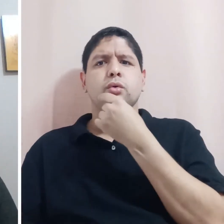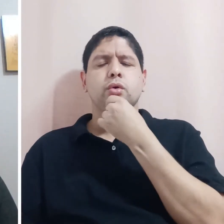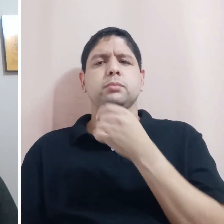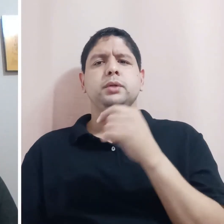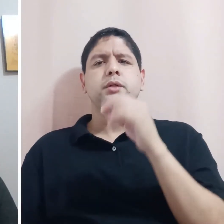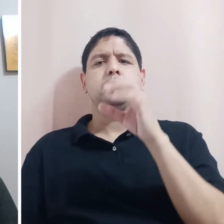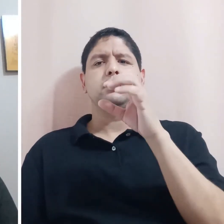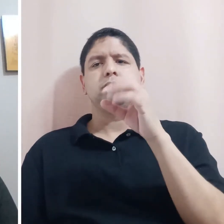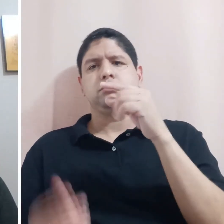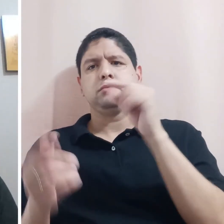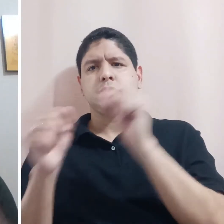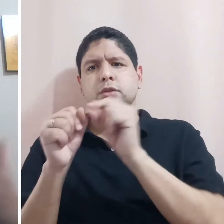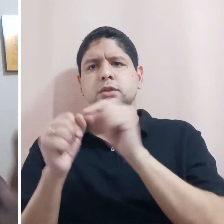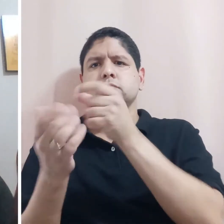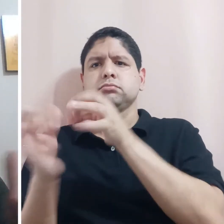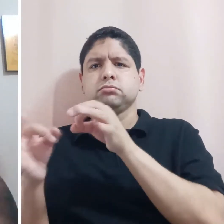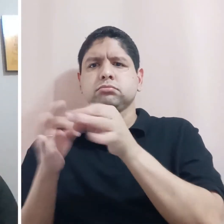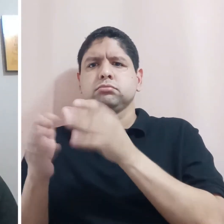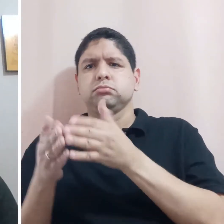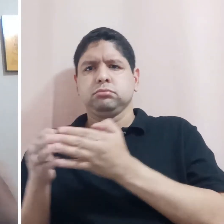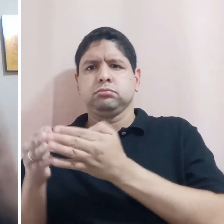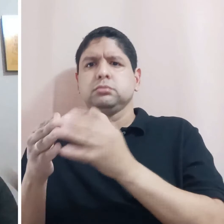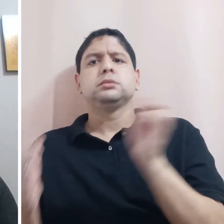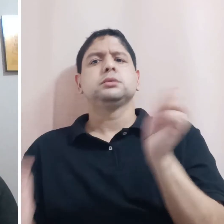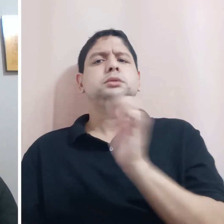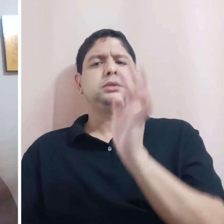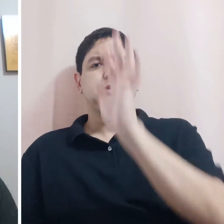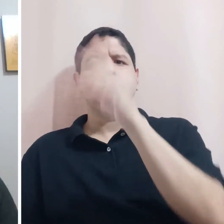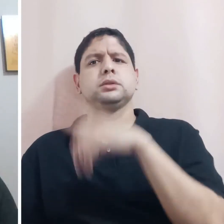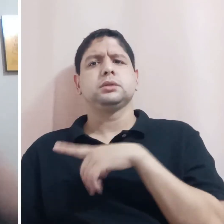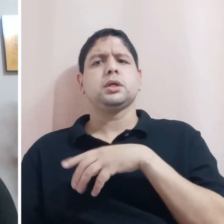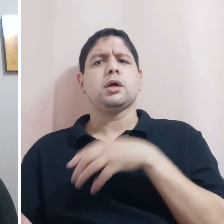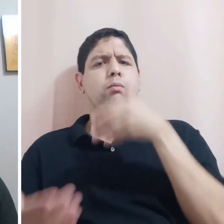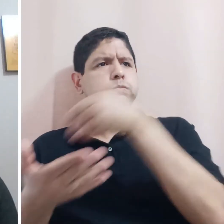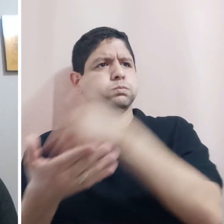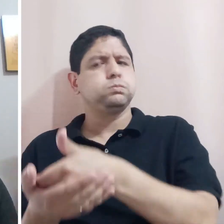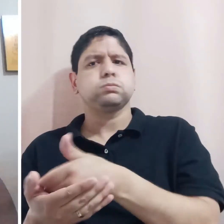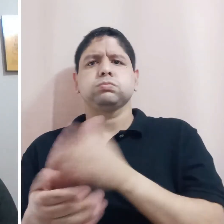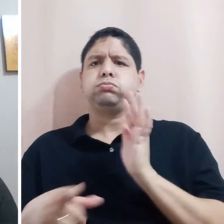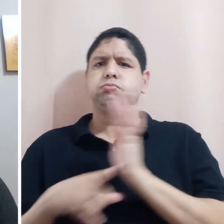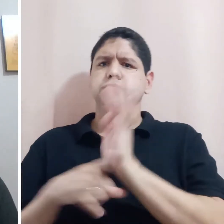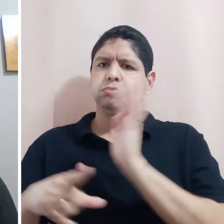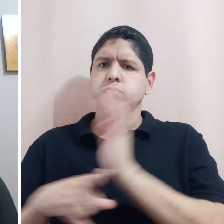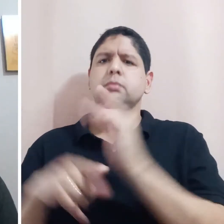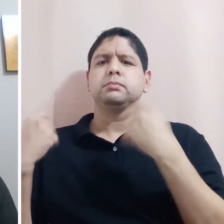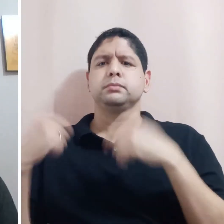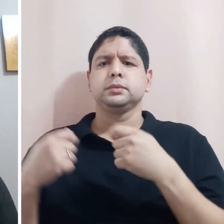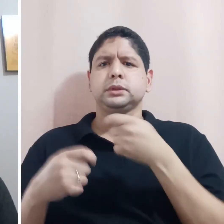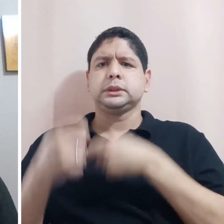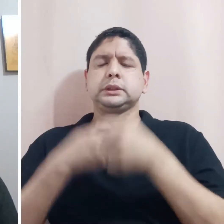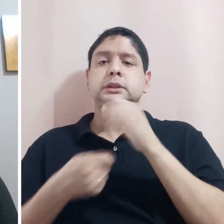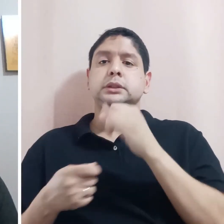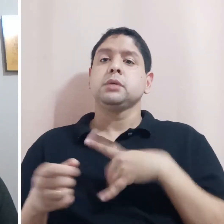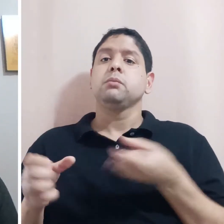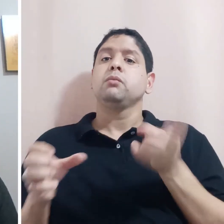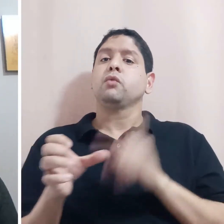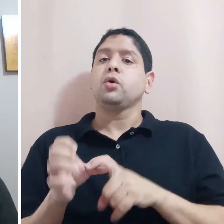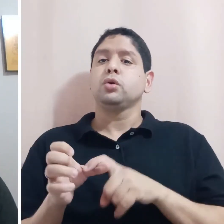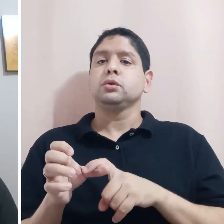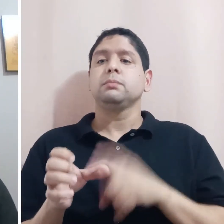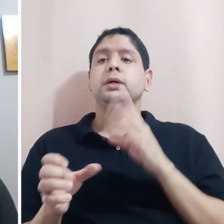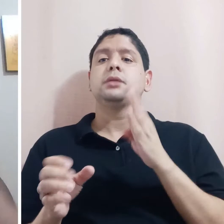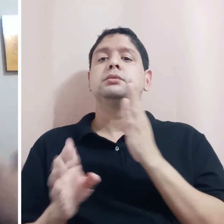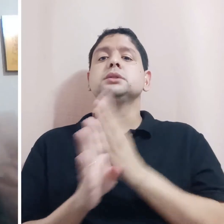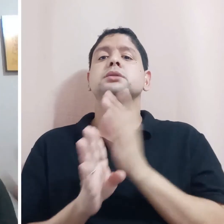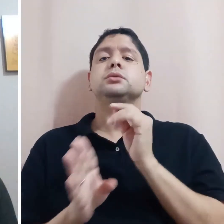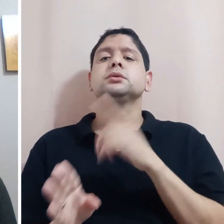ela resolveu financiar, resolveu apoiar, né, financiar, bancar, né, a gente imaginar que eram viagens caras, precisavam ser bancadas, né,